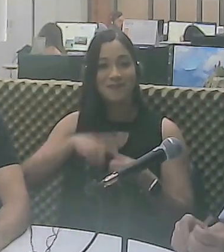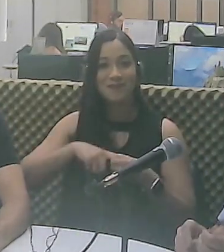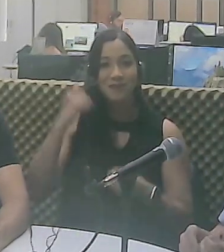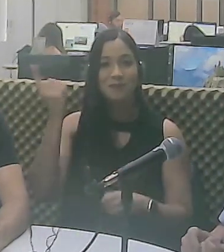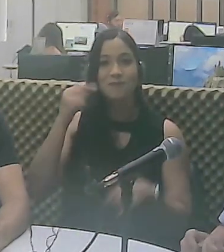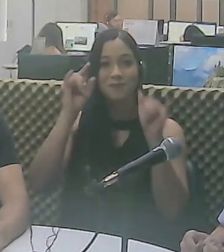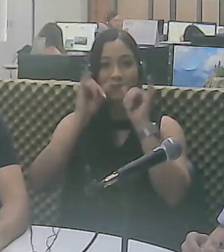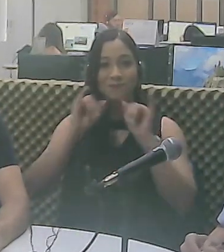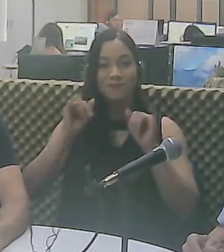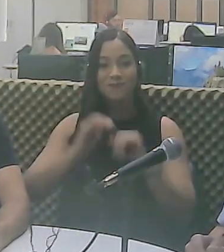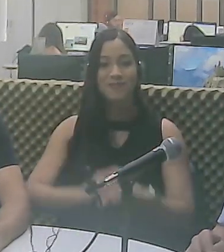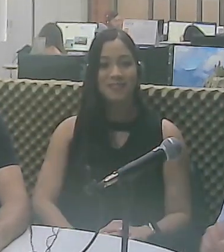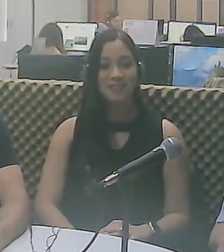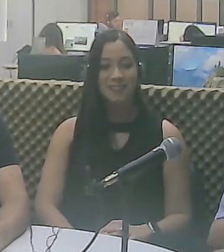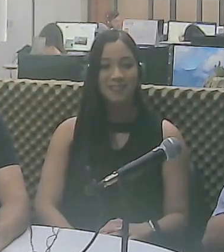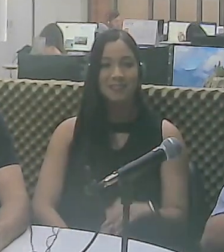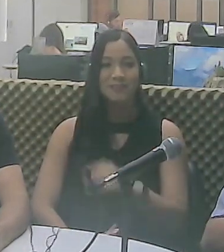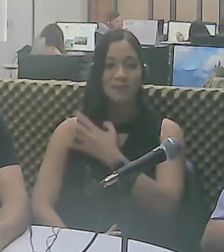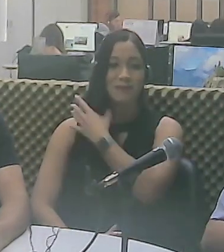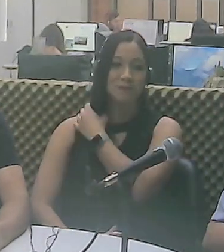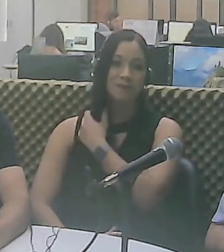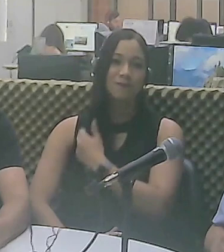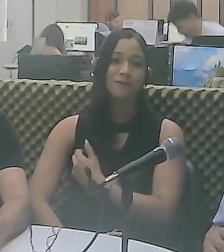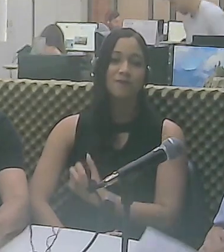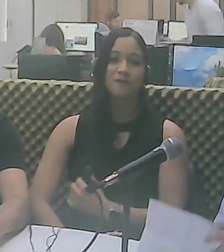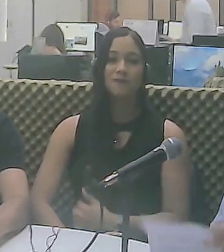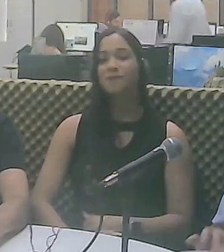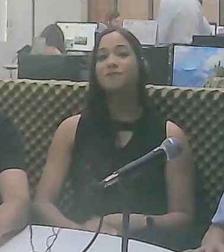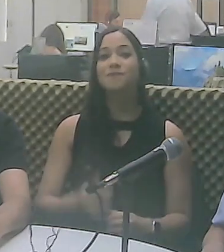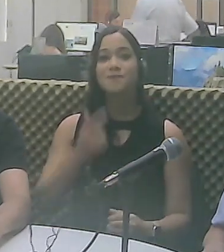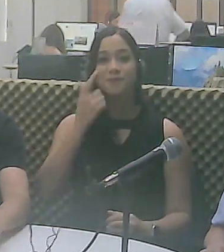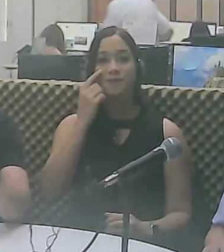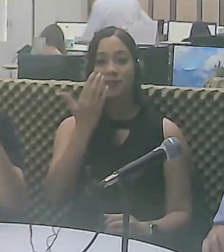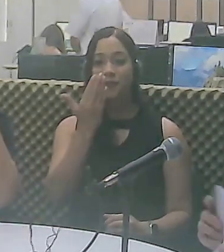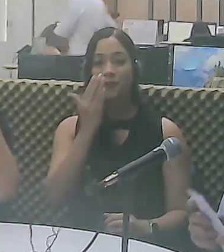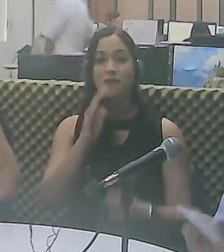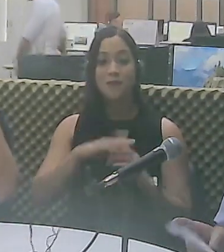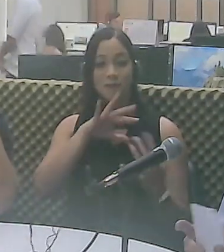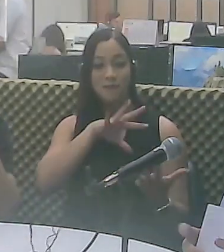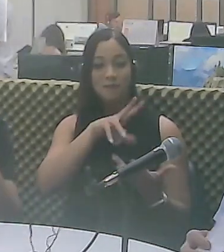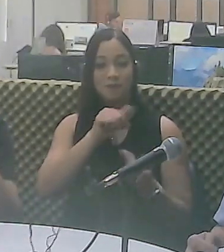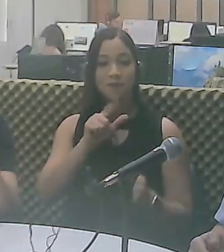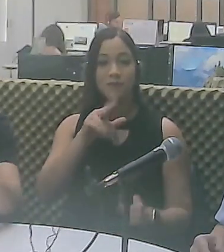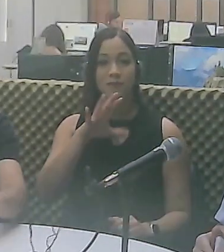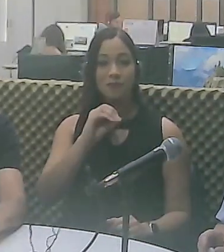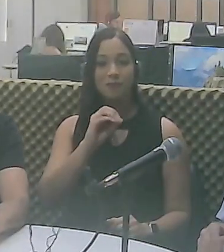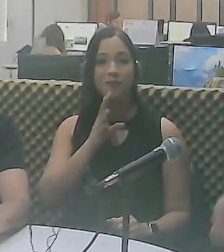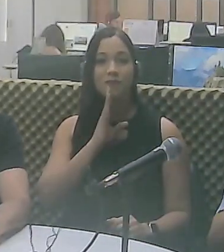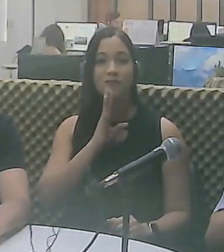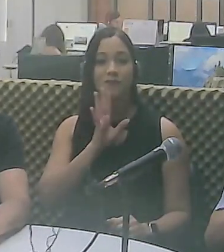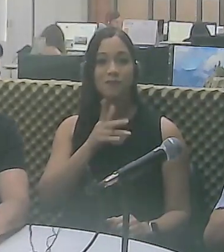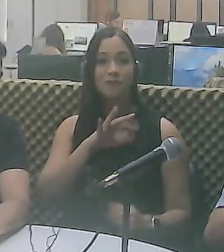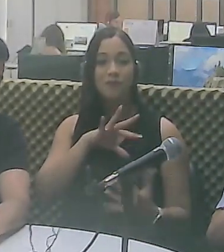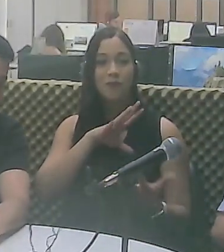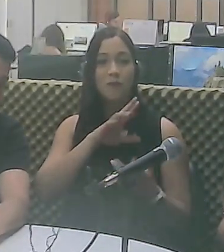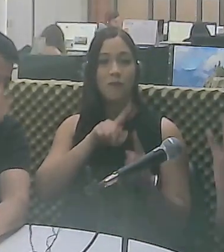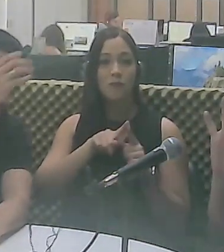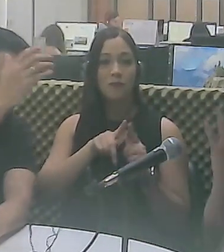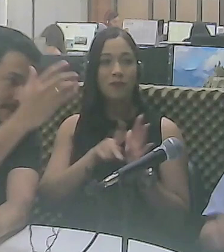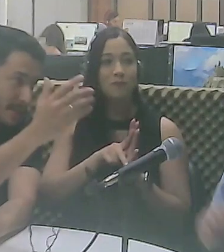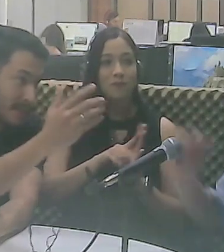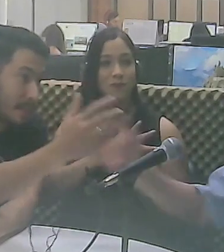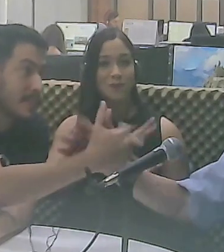já já voltamos com o giro de notícias Esse é um espelho e esse é o planeta terra o seu Lúcio sabe do tamanho do nosso mundo